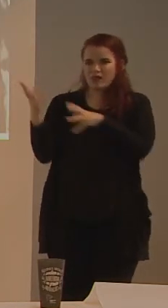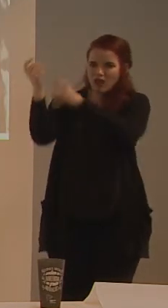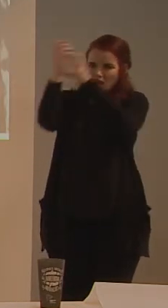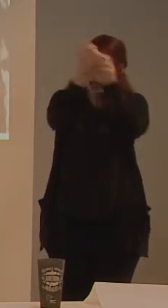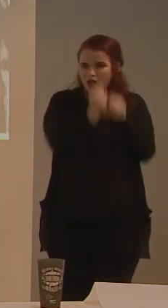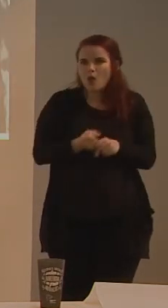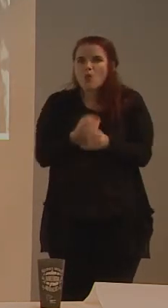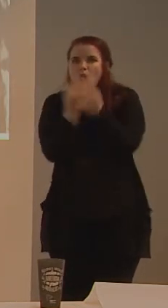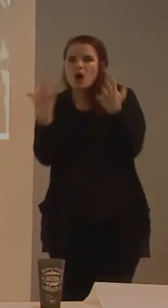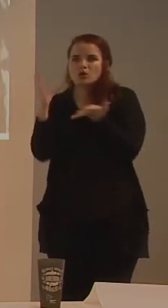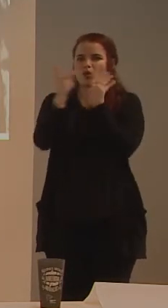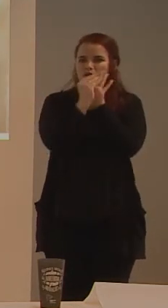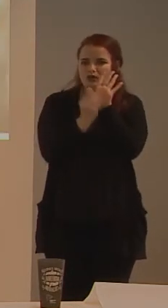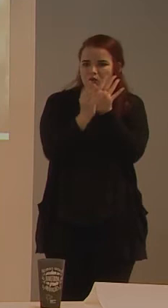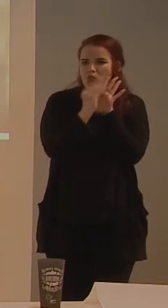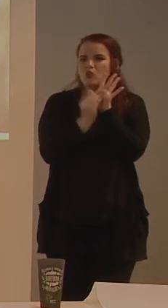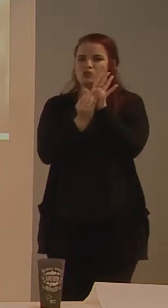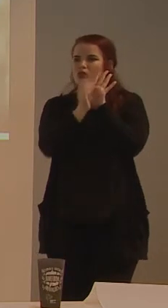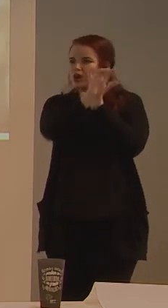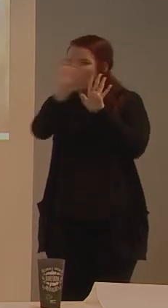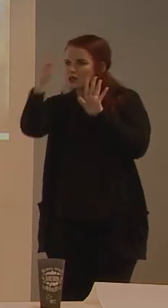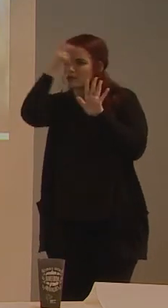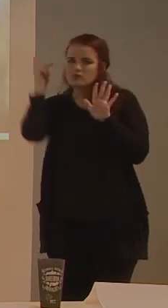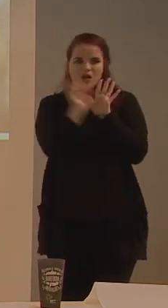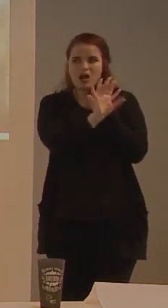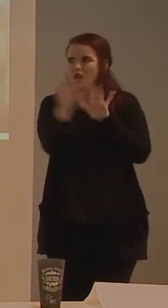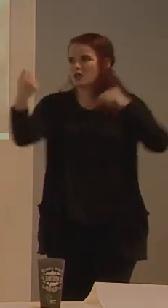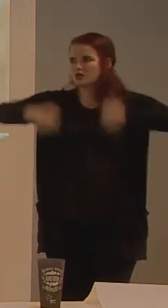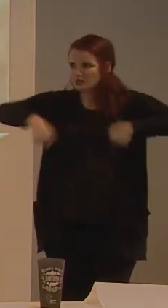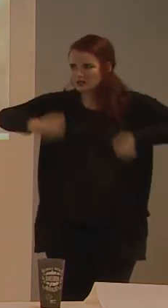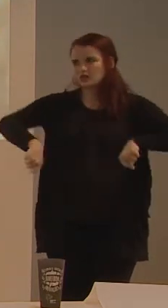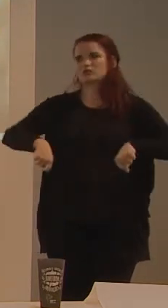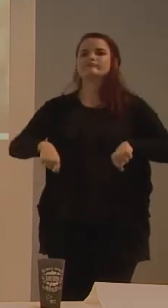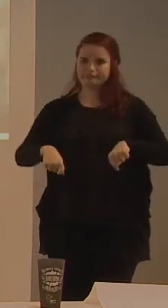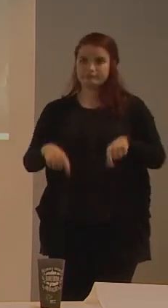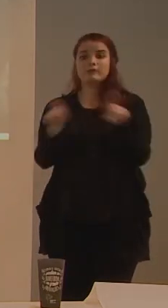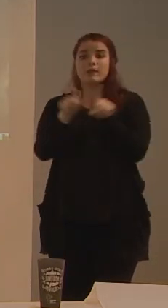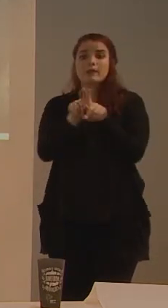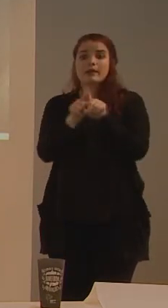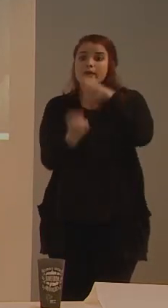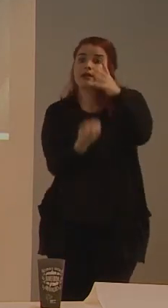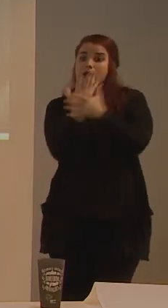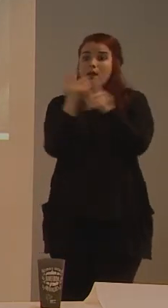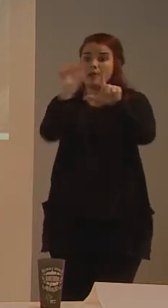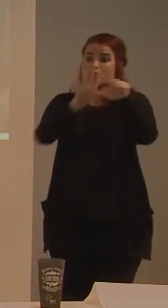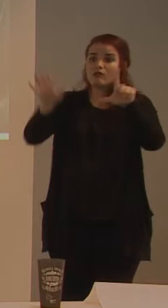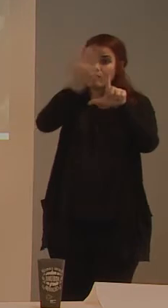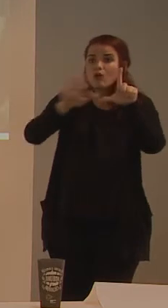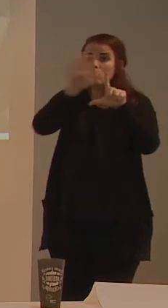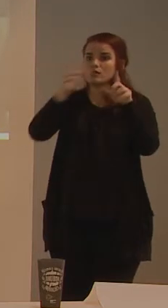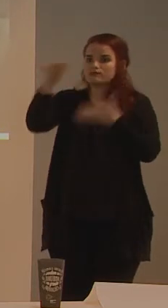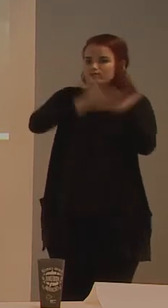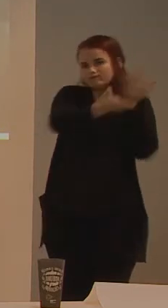conteúdo feito para cada pessoa, de acordo com cada necessidade. E também uma plataforma de compartilhamento de vídeo, onde os filmmakers do